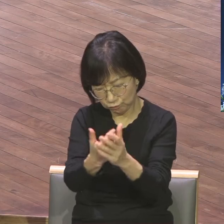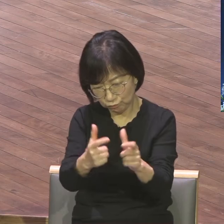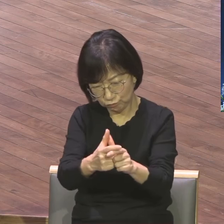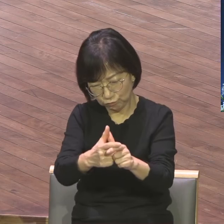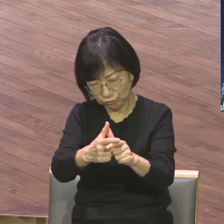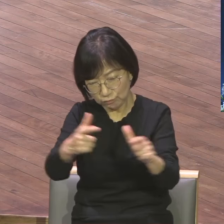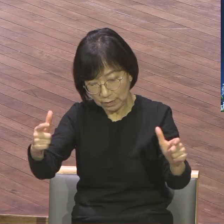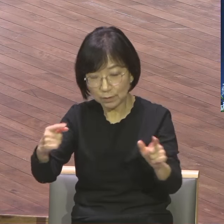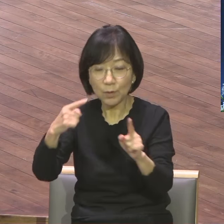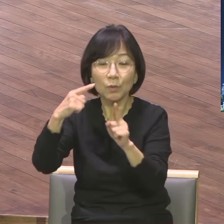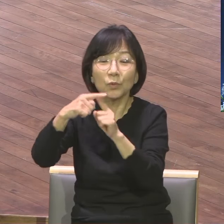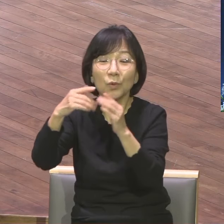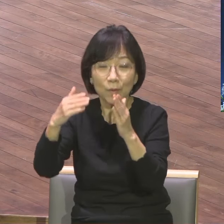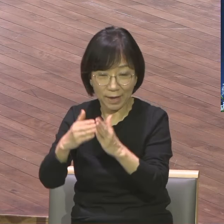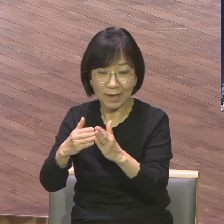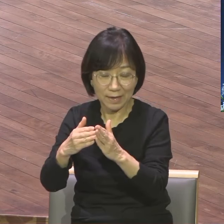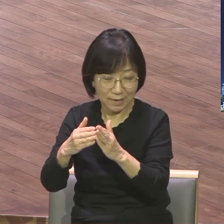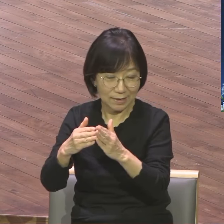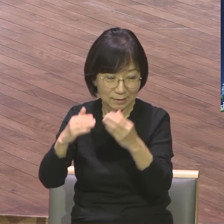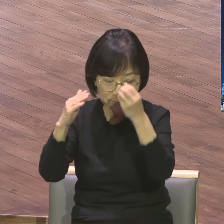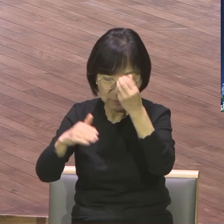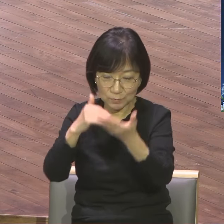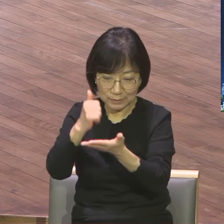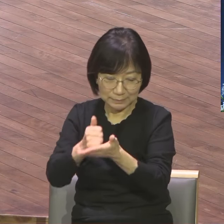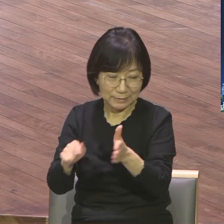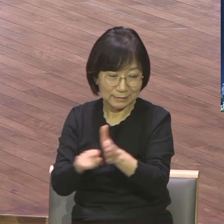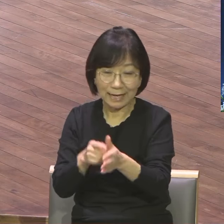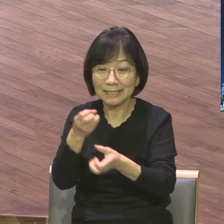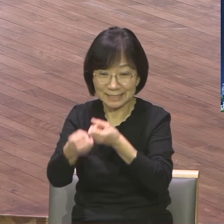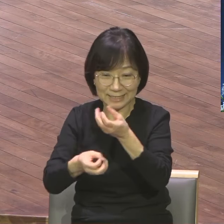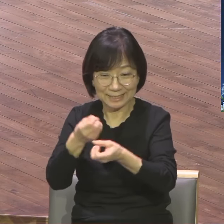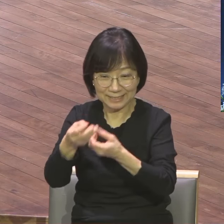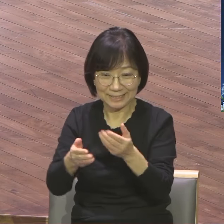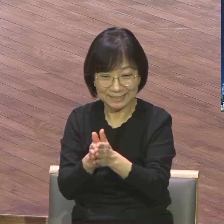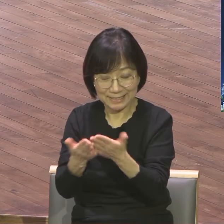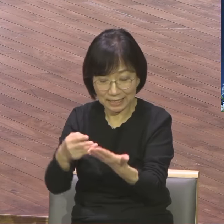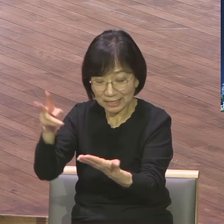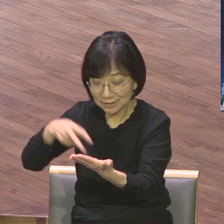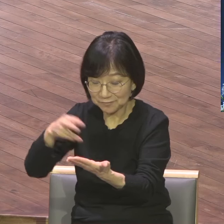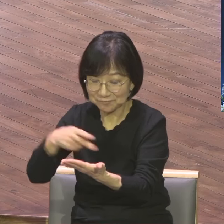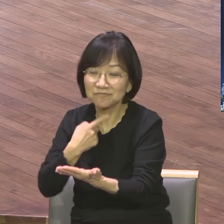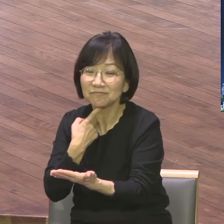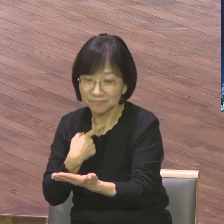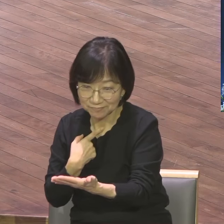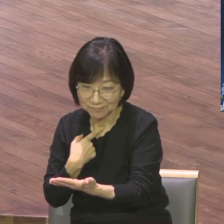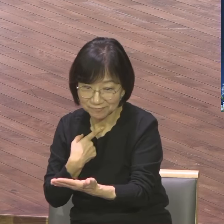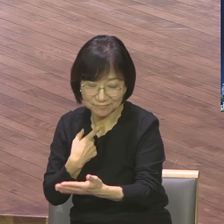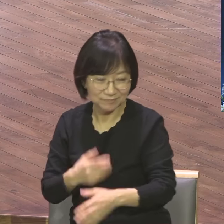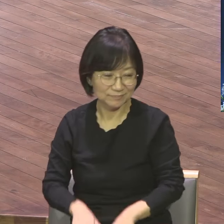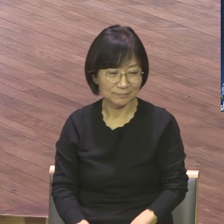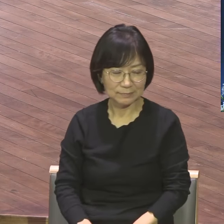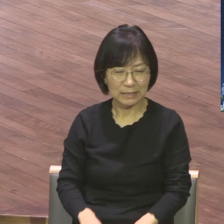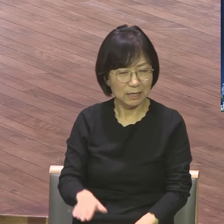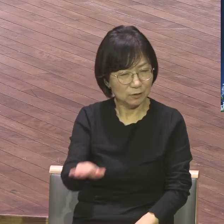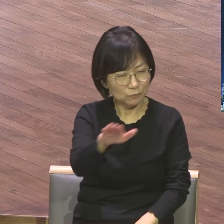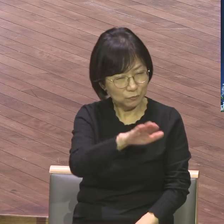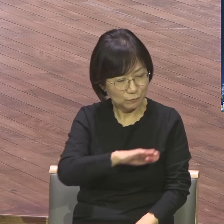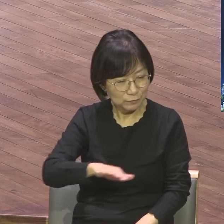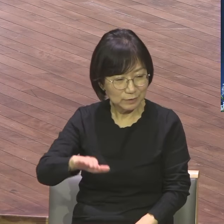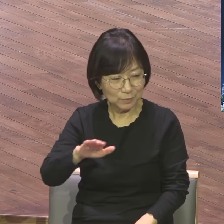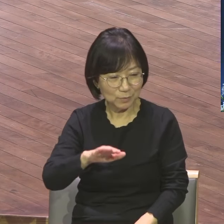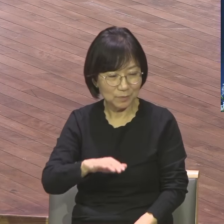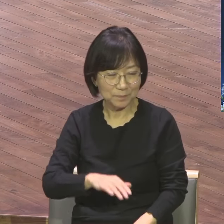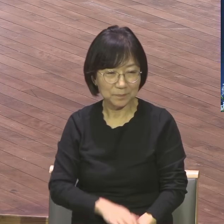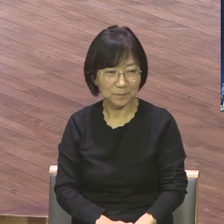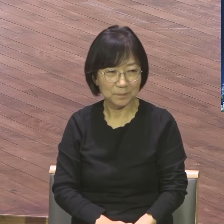저는 2025년 끝날 때 예우원의 만 명 성도가 채워지면 우리도 이런 간증책들이 좀